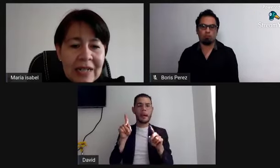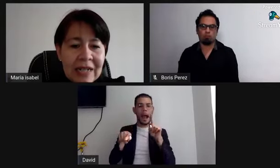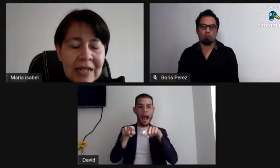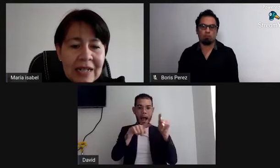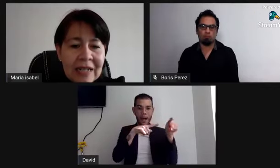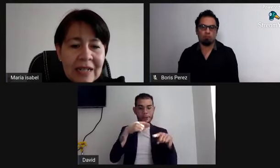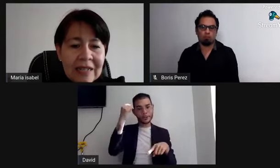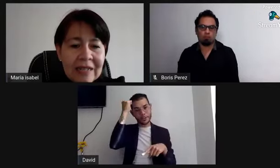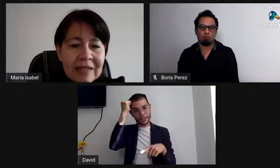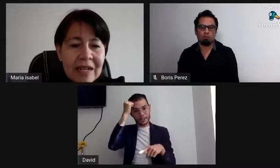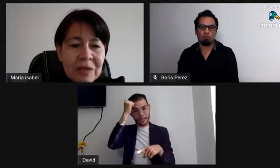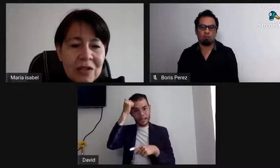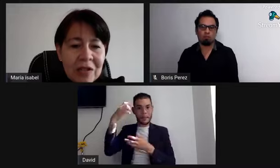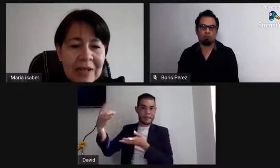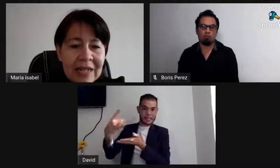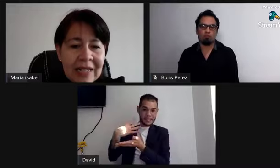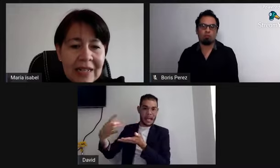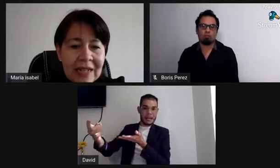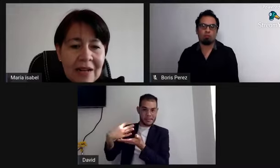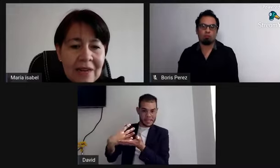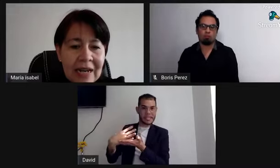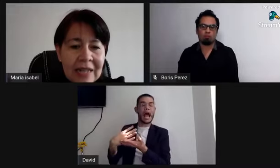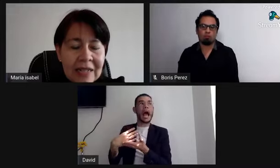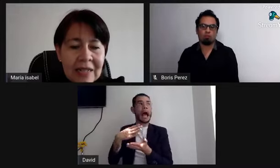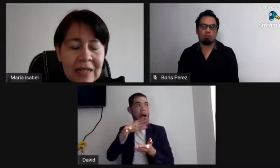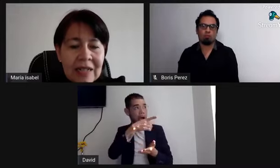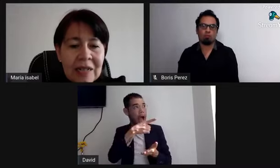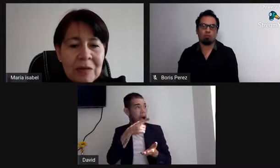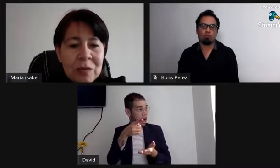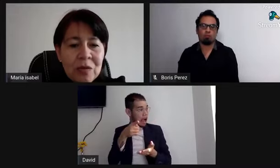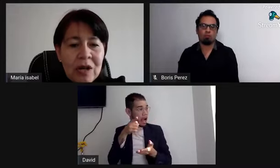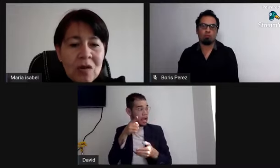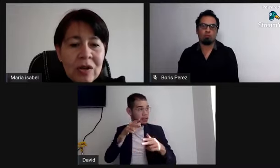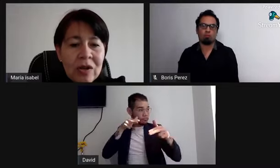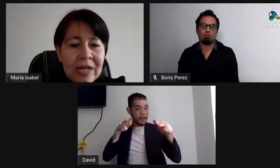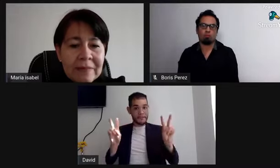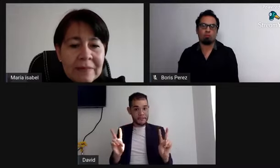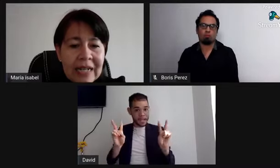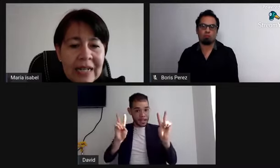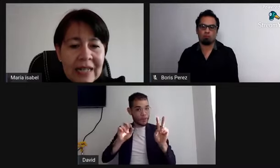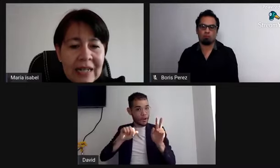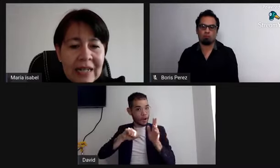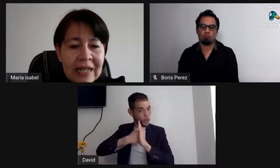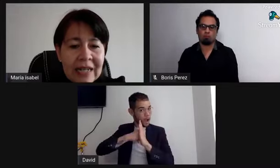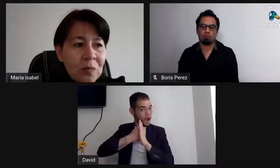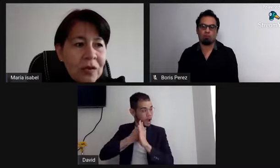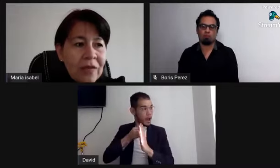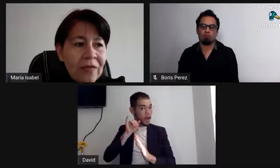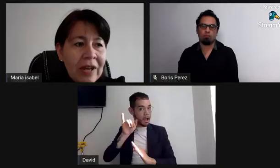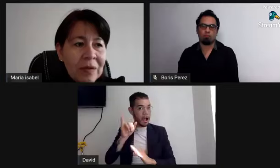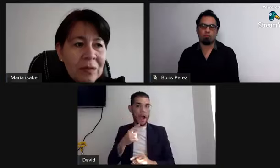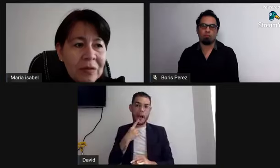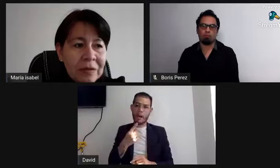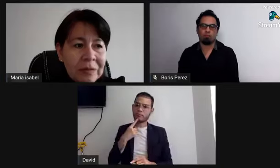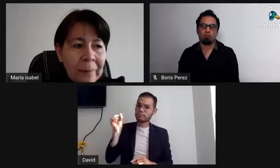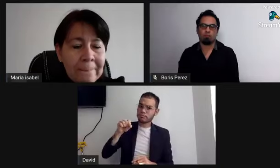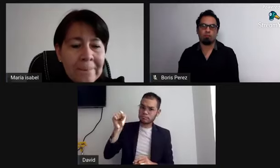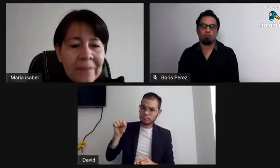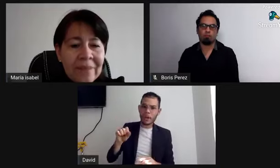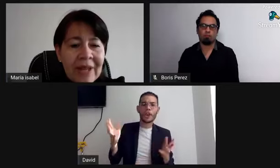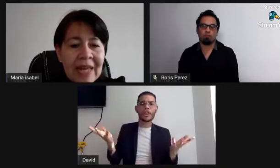grabaciones estas transmisiones van a quedar grabadas. Pues por ahora van a quedar en el grupo de